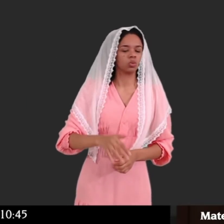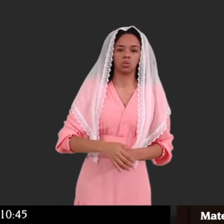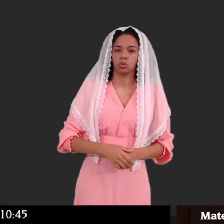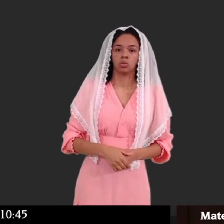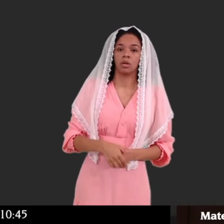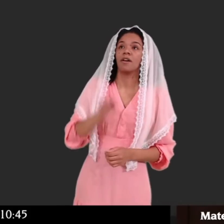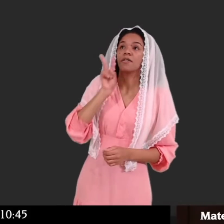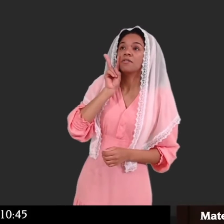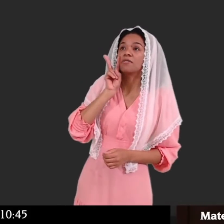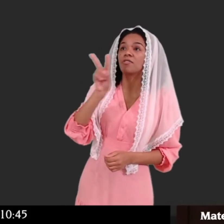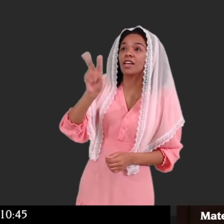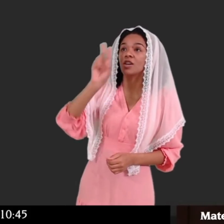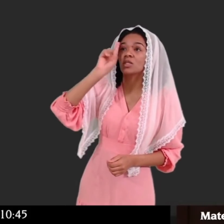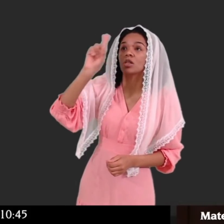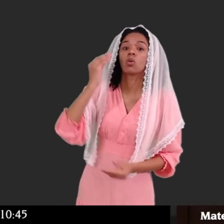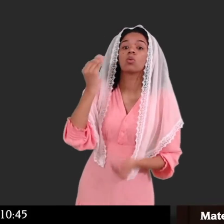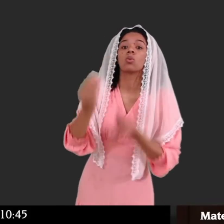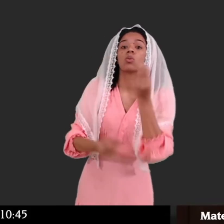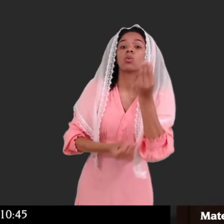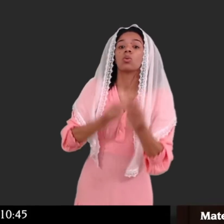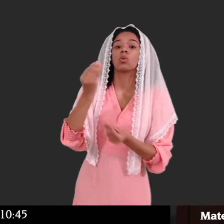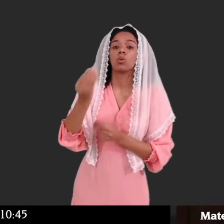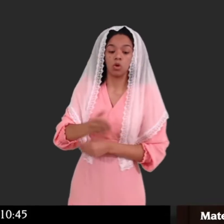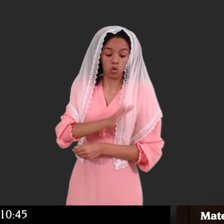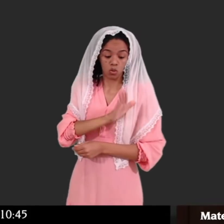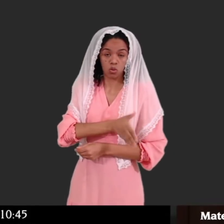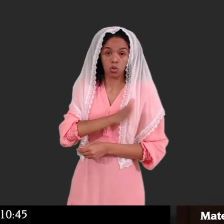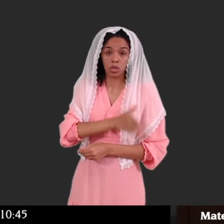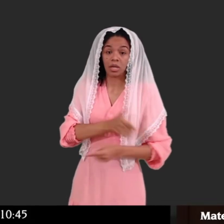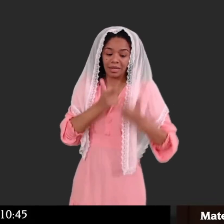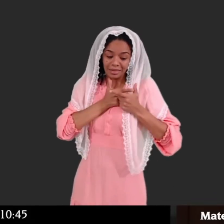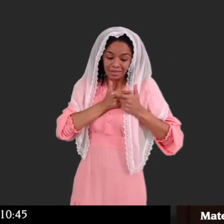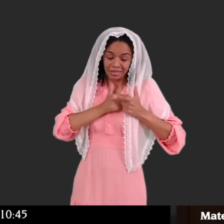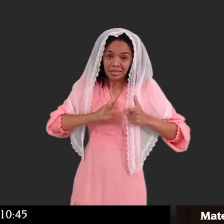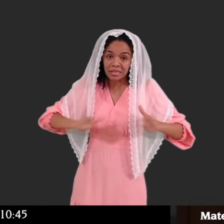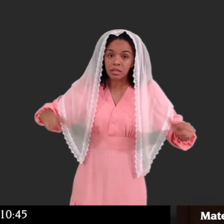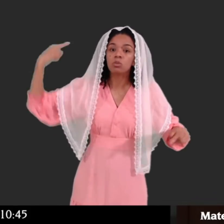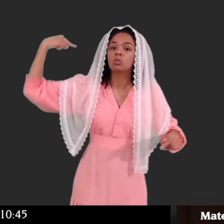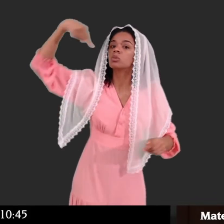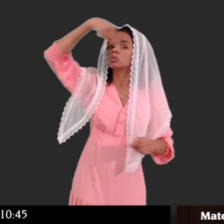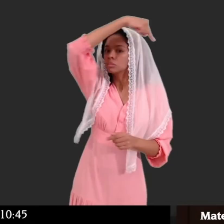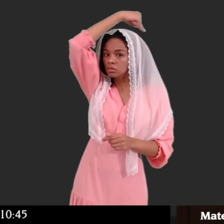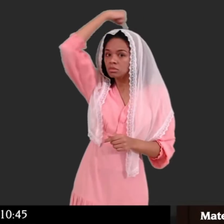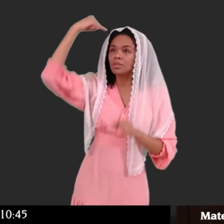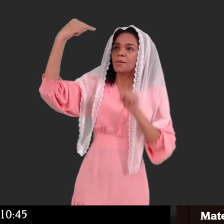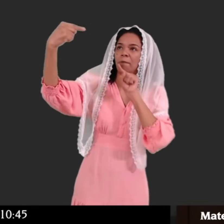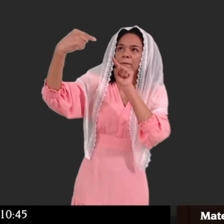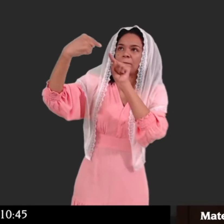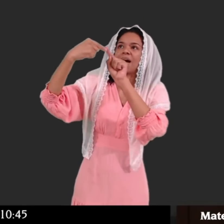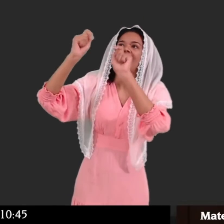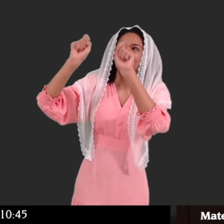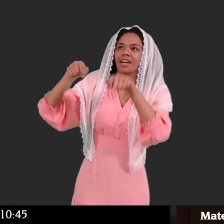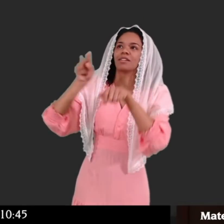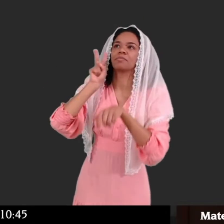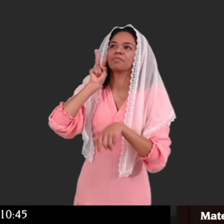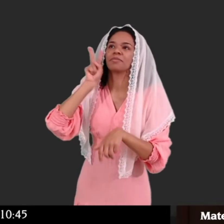Veremos o Senhor se tivermos com o nosso coração purificado na sua santa palavra.